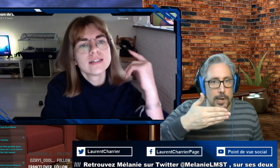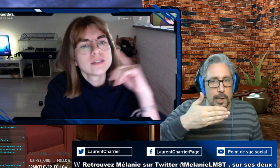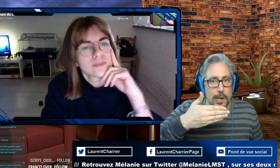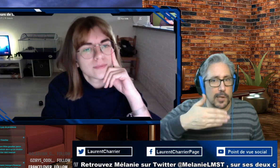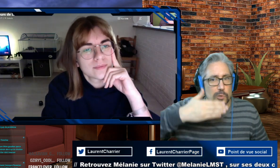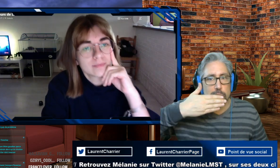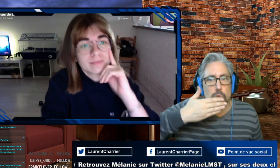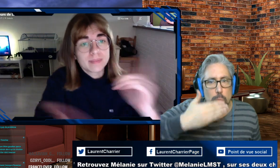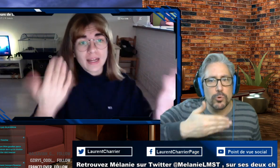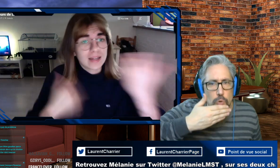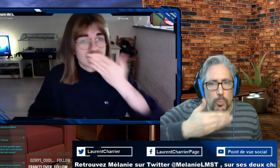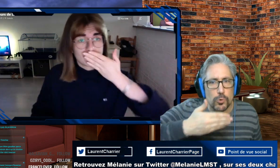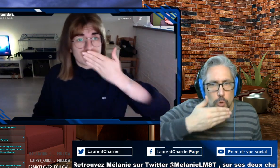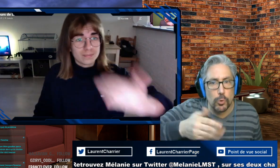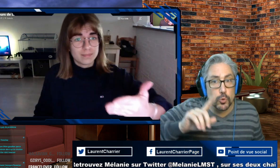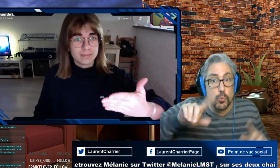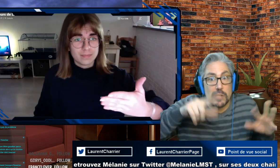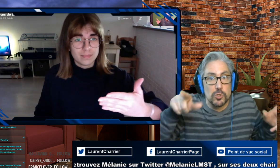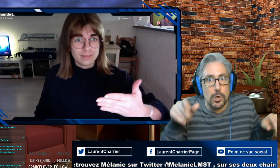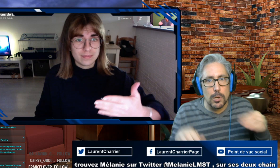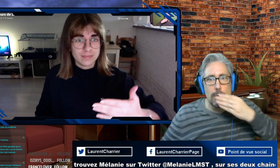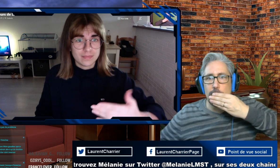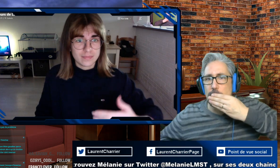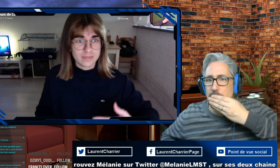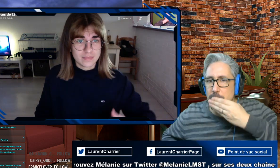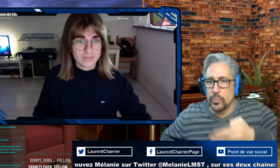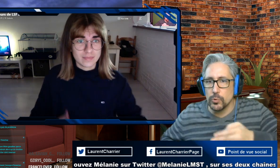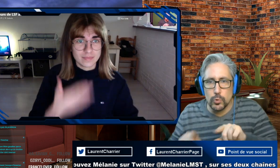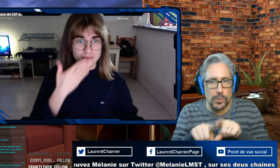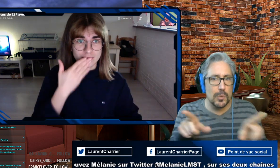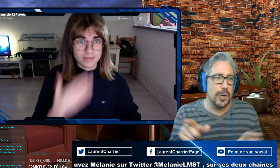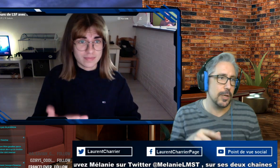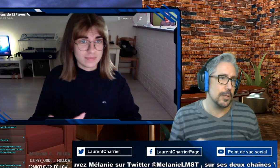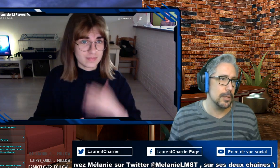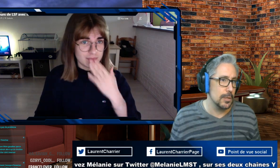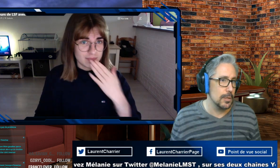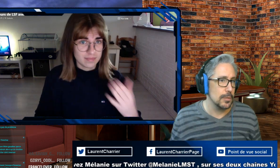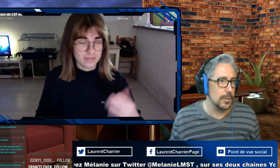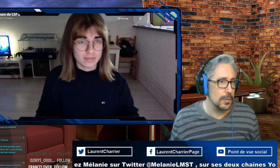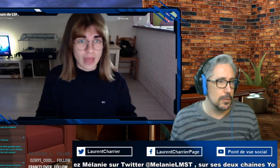bonjour. Est-ce que c'est toujours bonjour, bonjour, bonjour, ou est-ce que quand on fait bonjour,